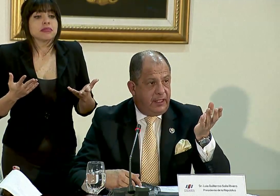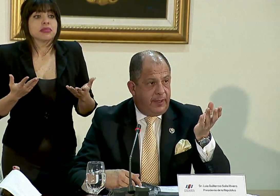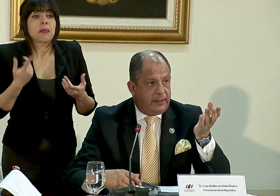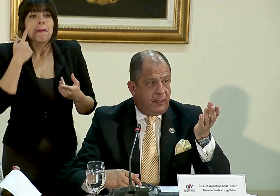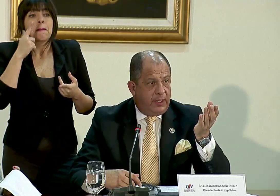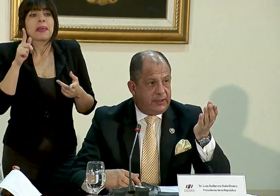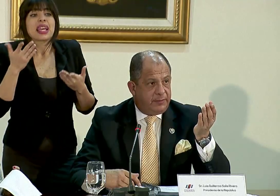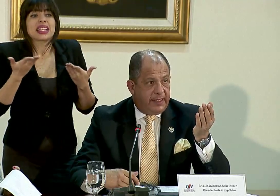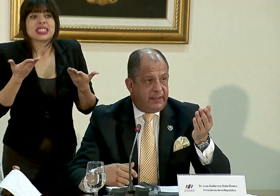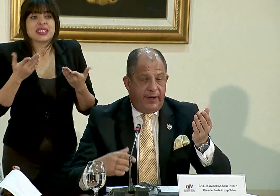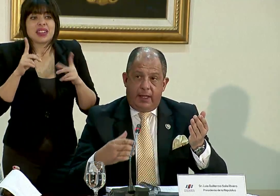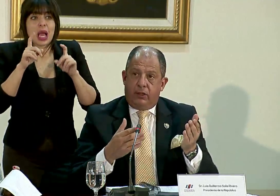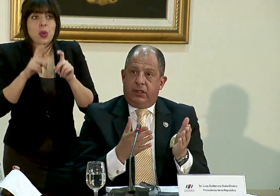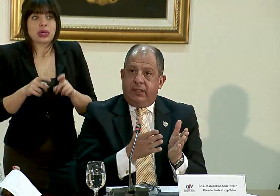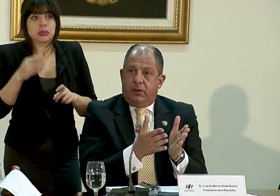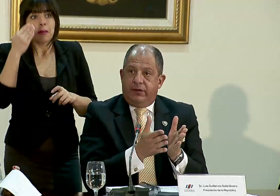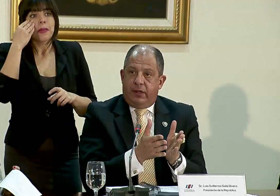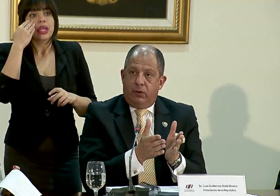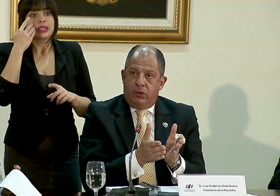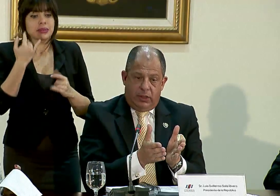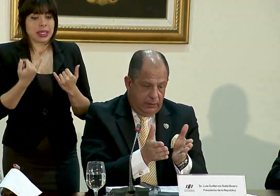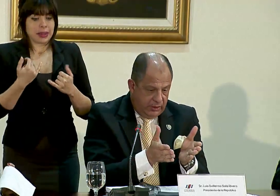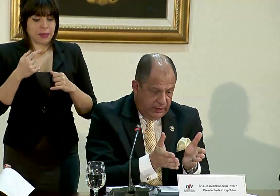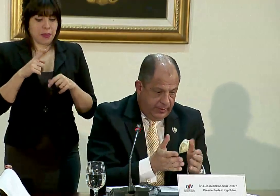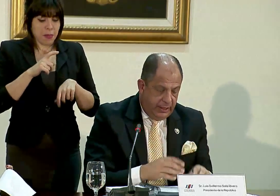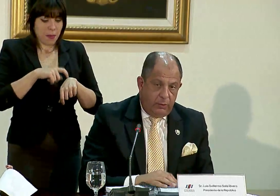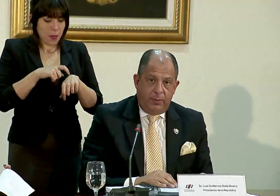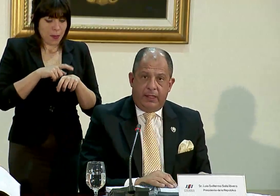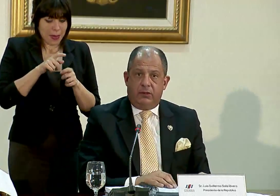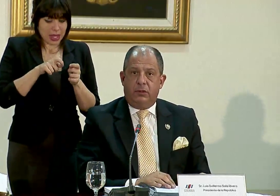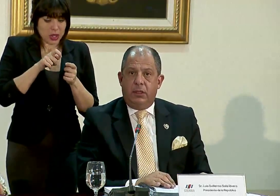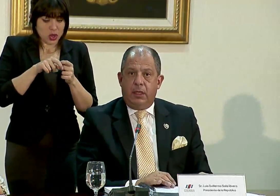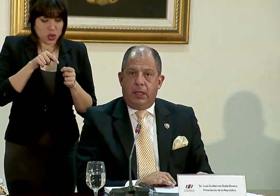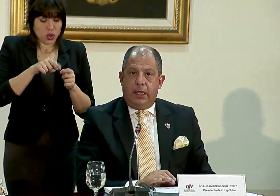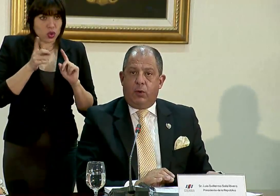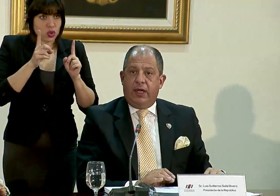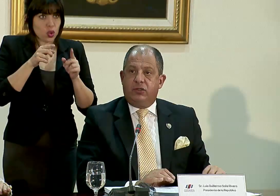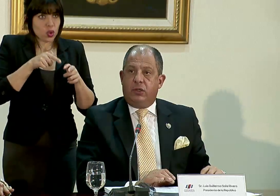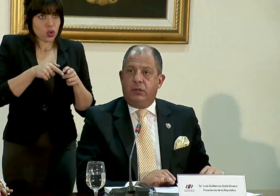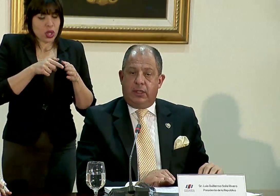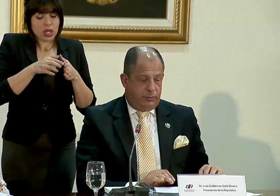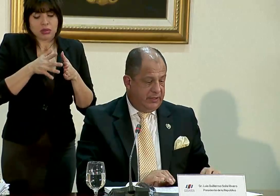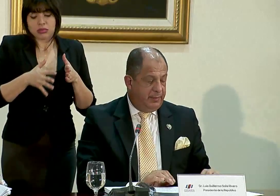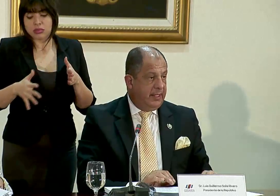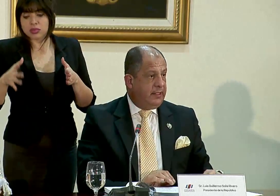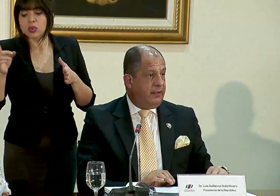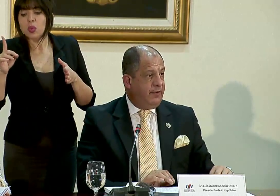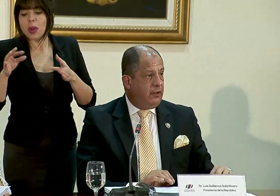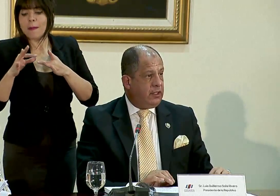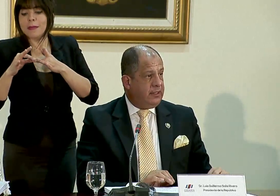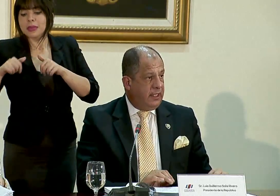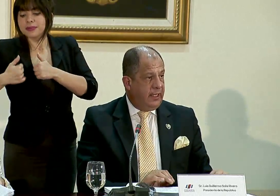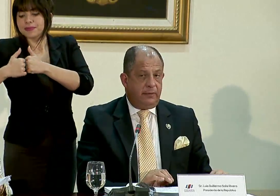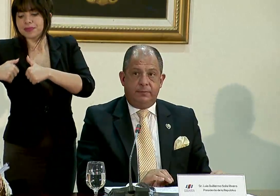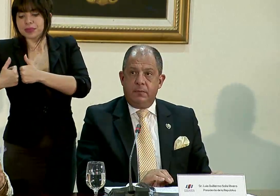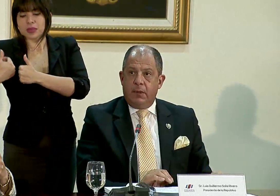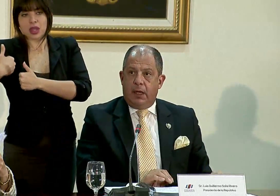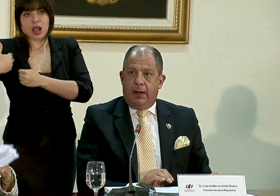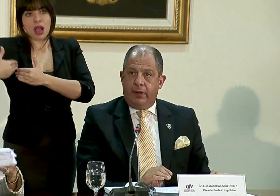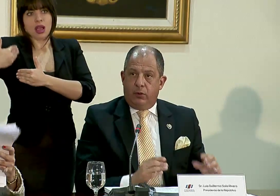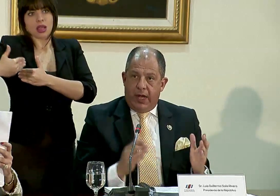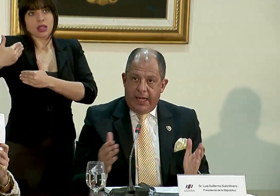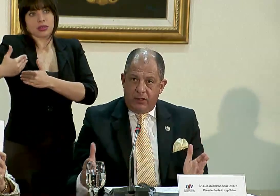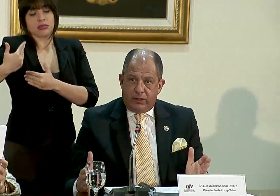para qué sirven las encuestas? para saber a dónde se encuentra uno en un determinado momento y cuáles son los principales desafíos que se tienen